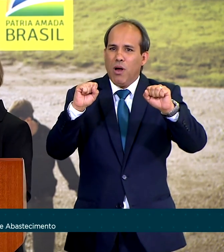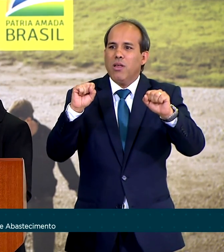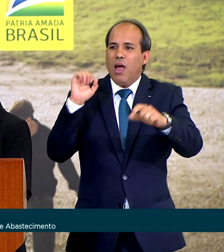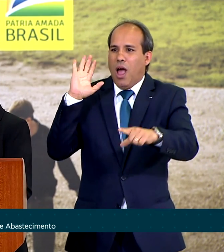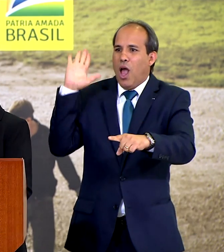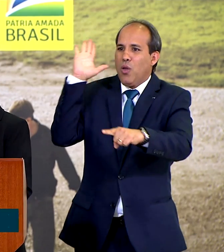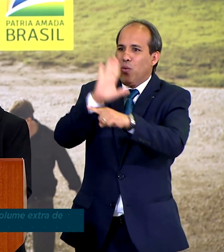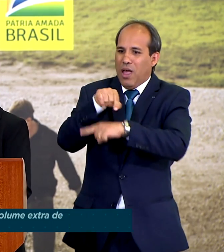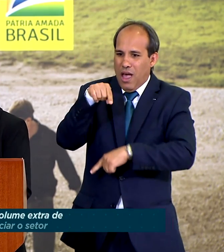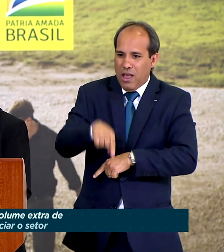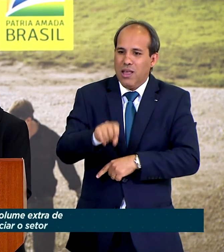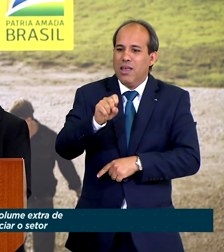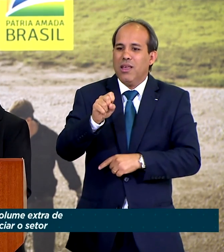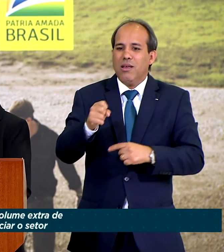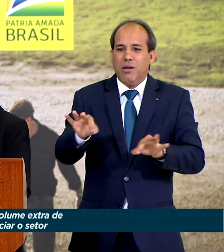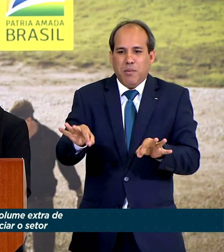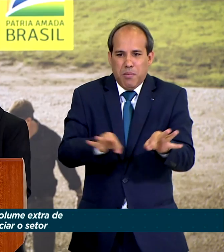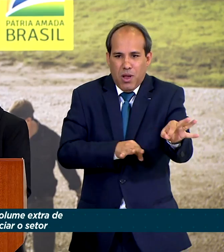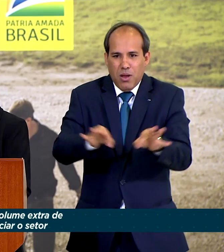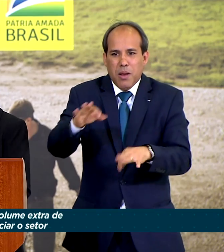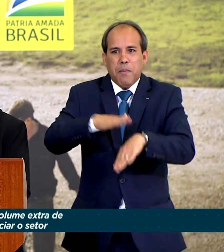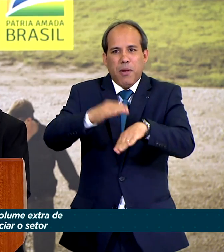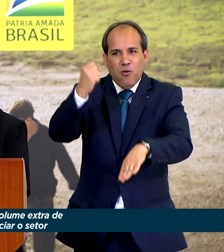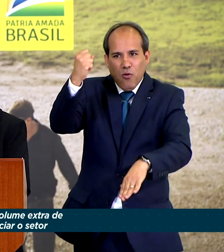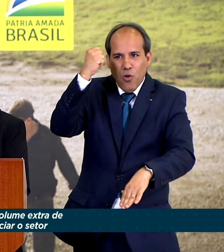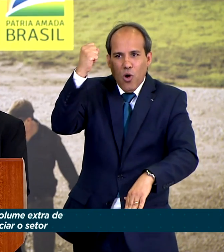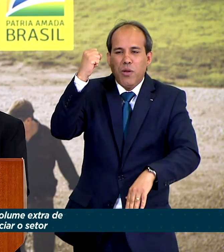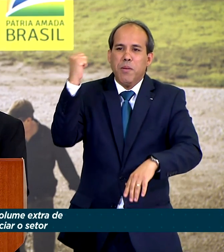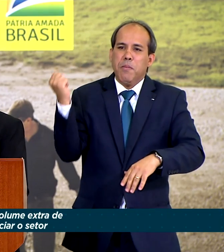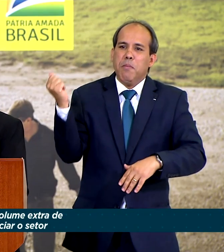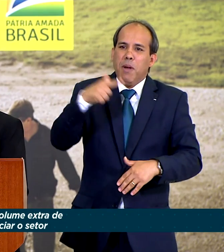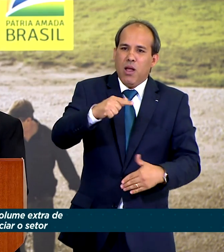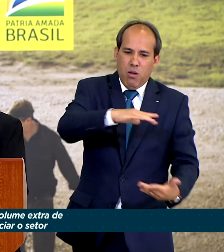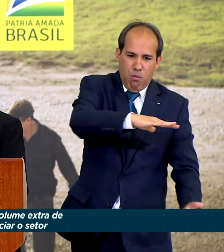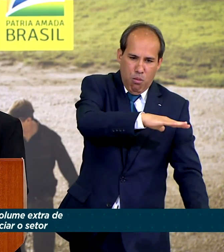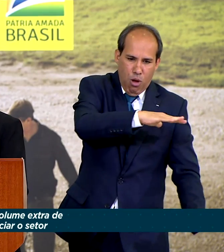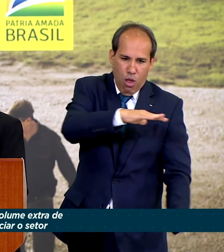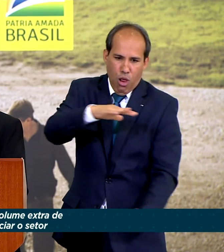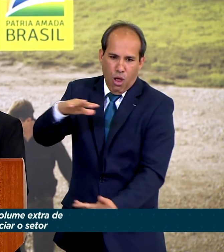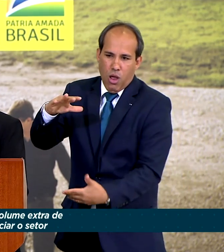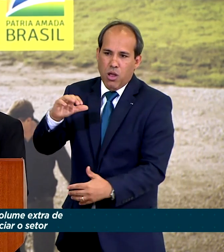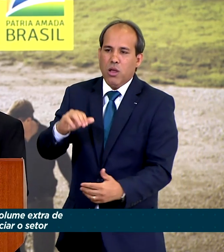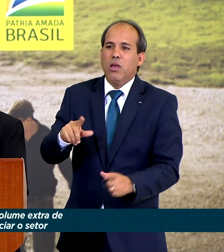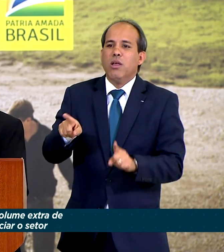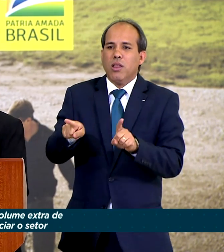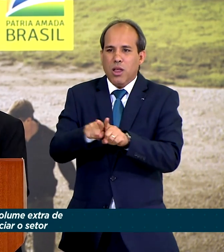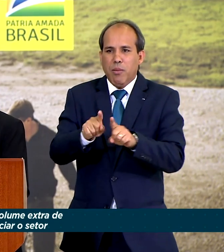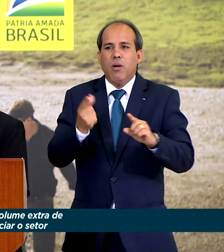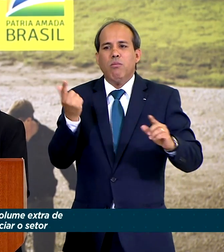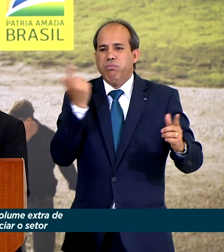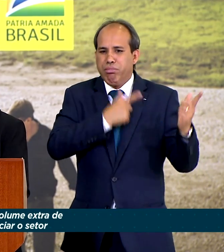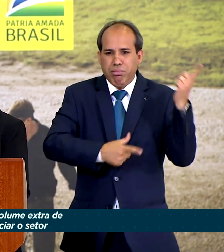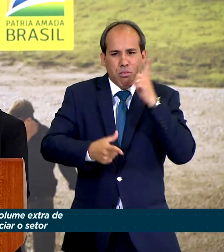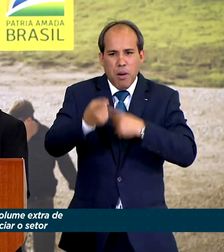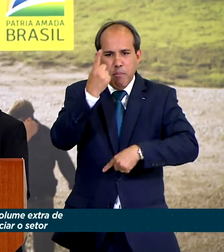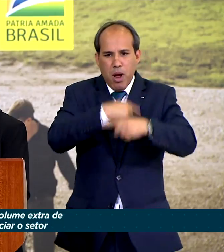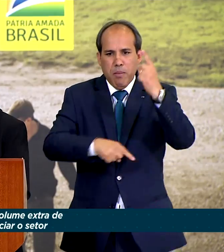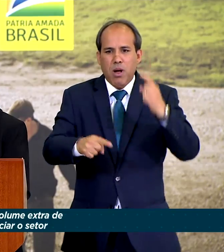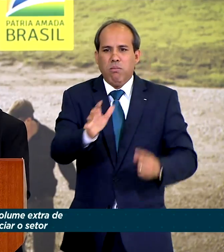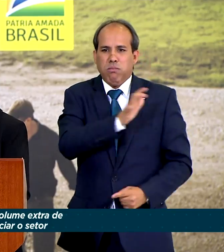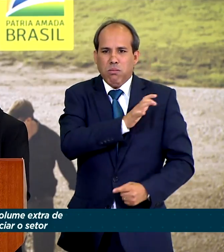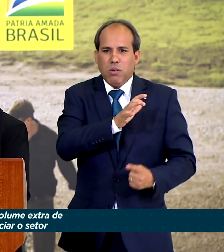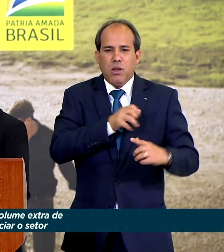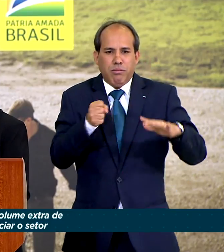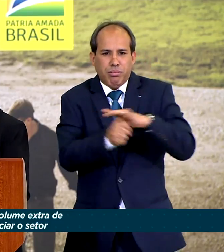safra realmente seja mais forte maior em volume e que possa trazer riqueza renda e